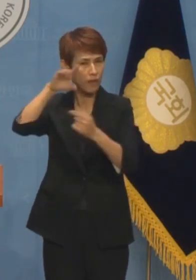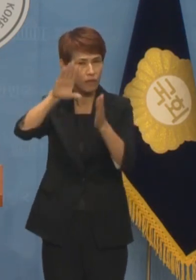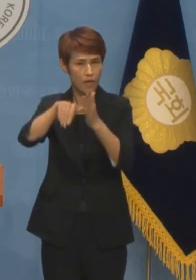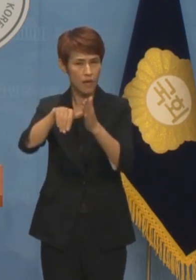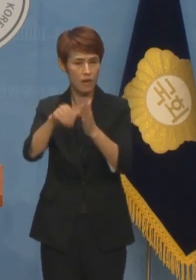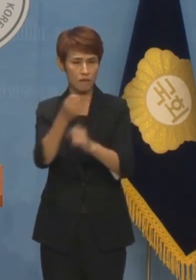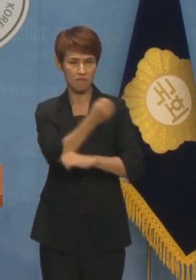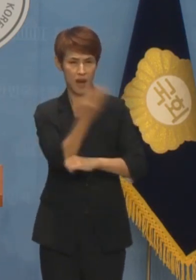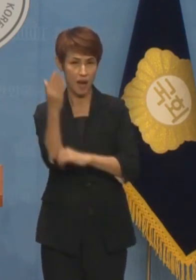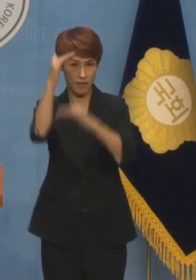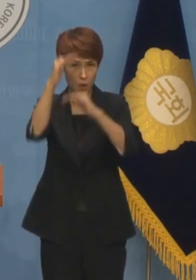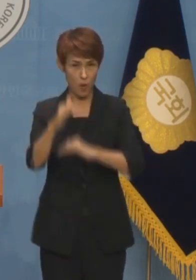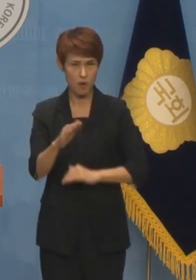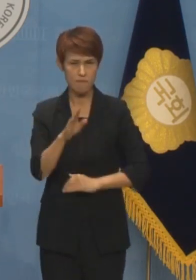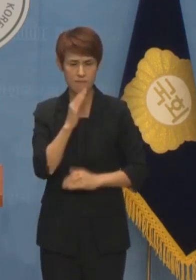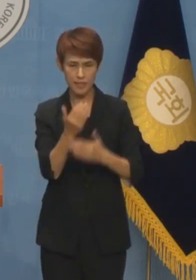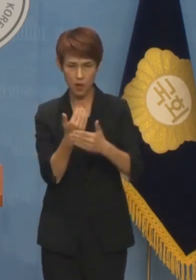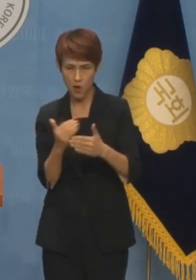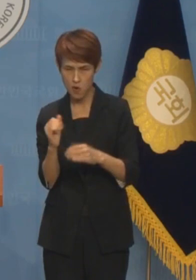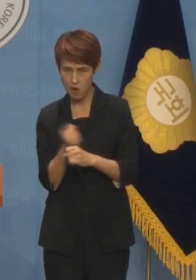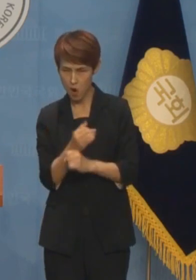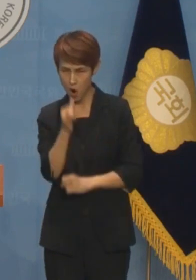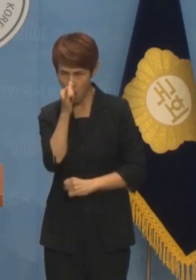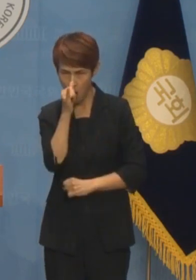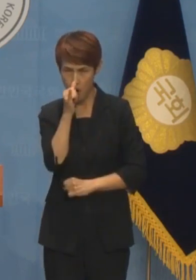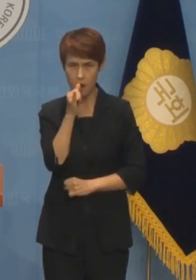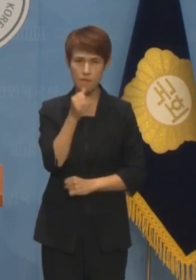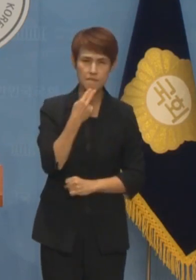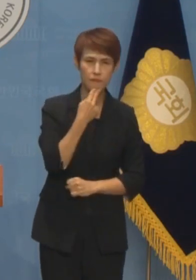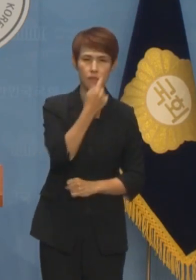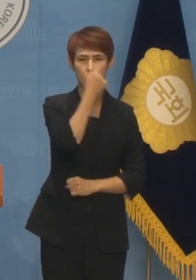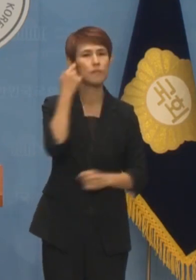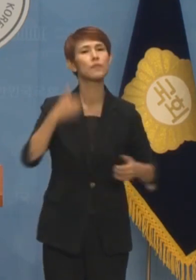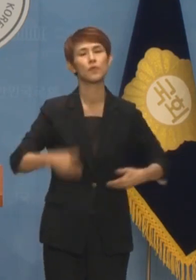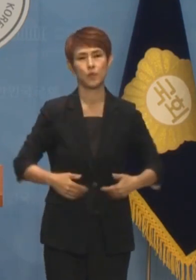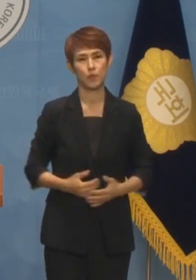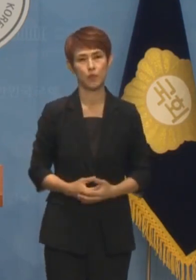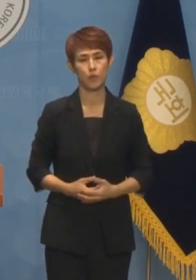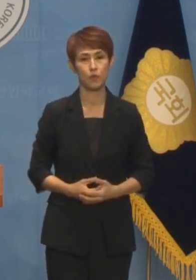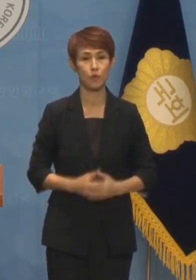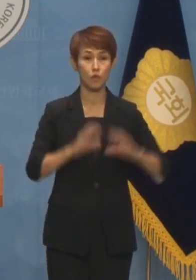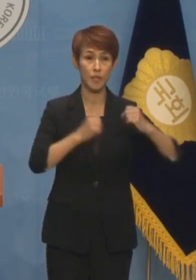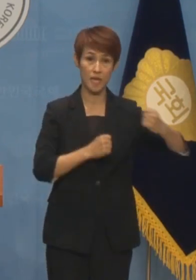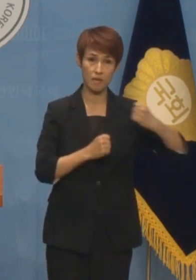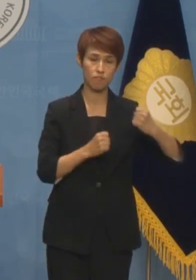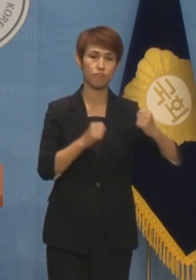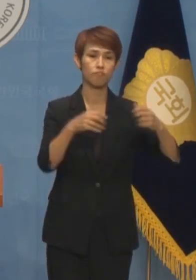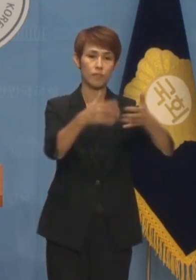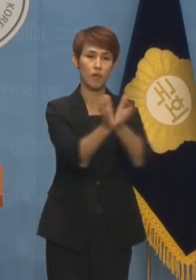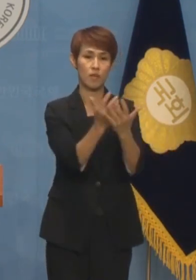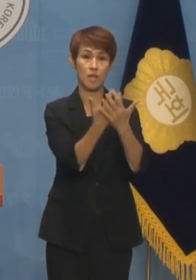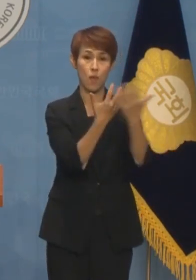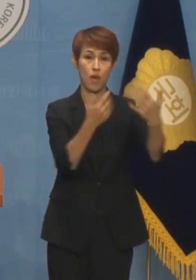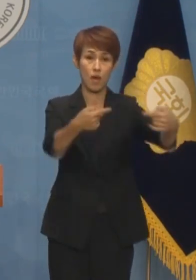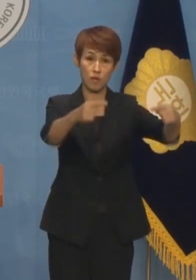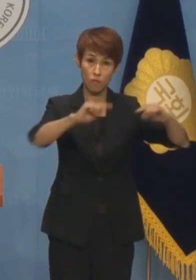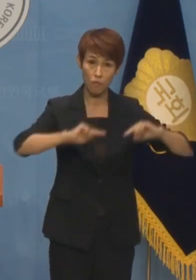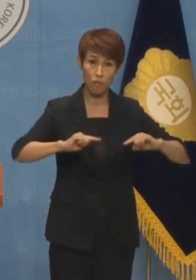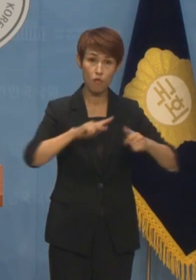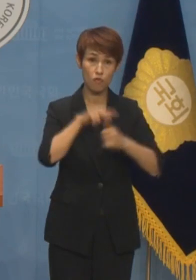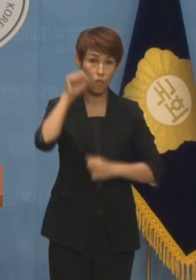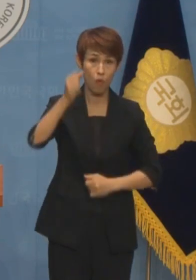아닌지 진실을 밝혀야 한다고 생각합니다 아울러 국민의 임 전당에 출마한 모든 후보자 여러분께도